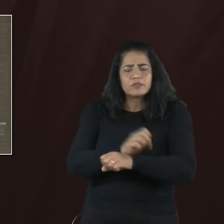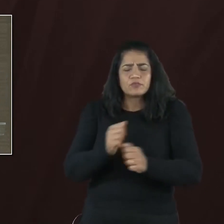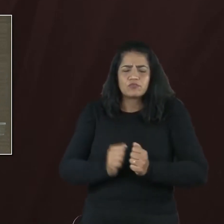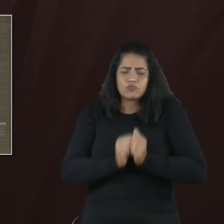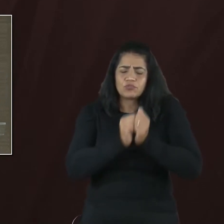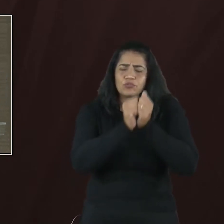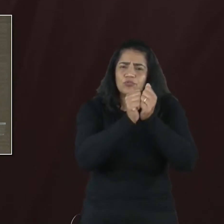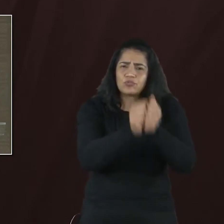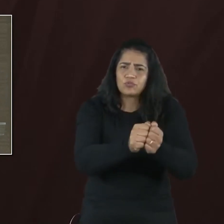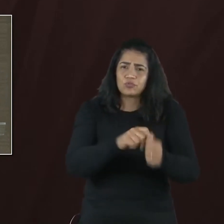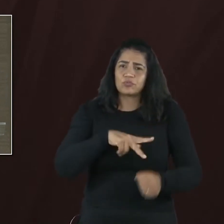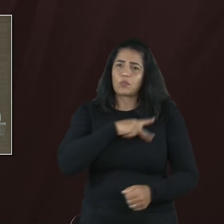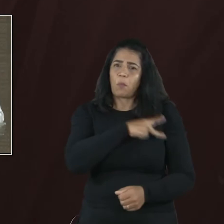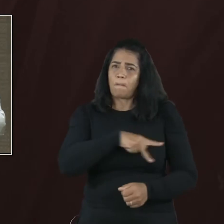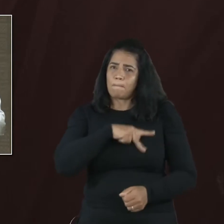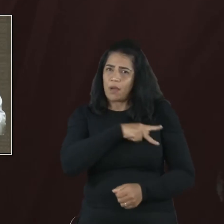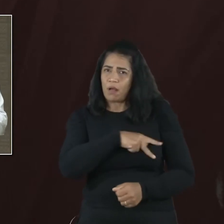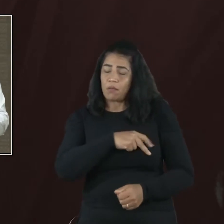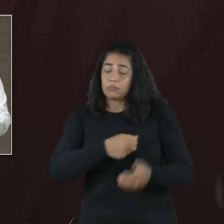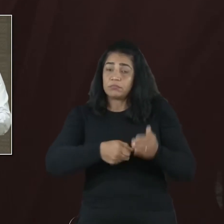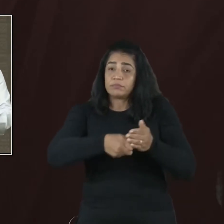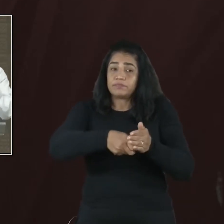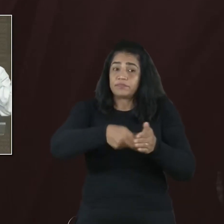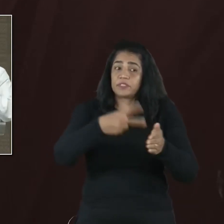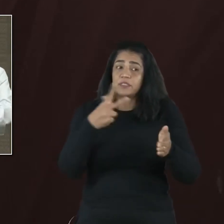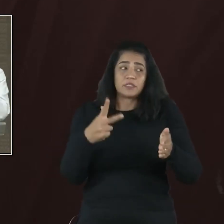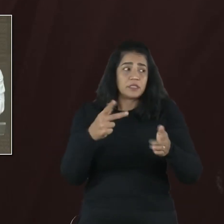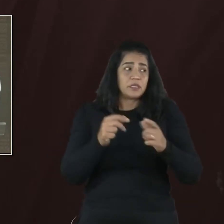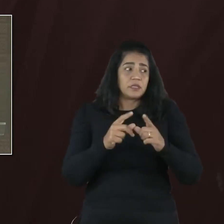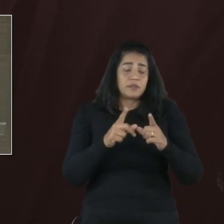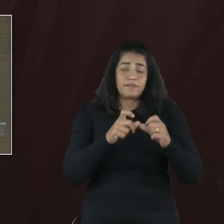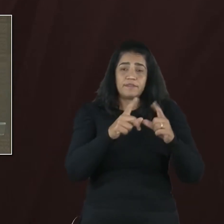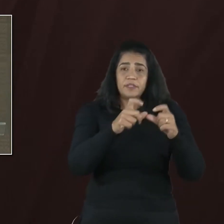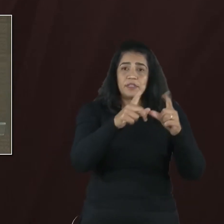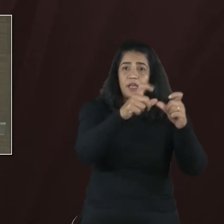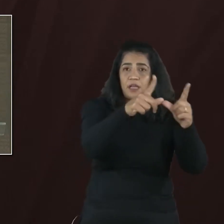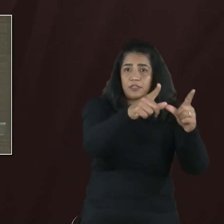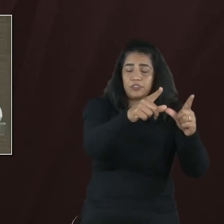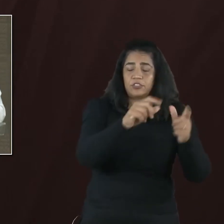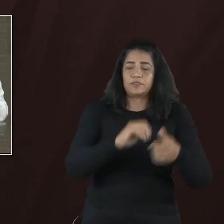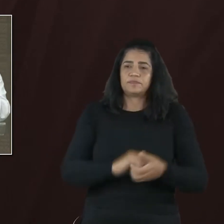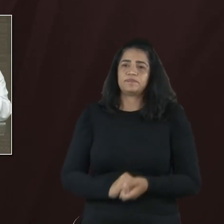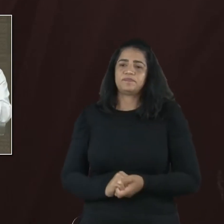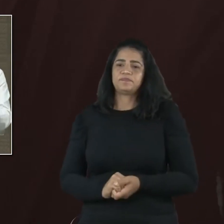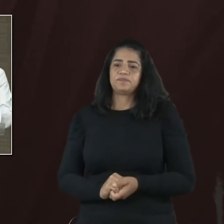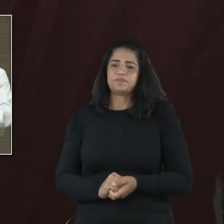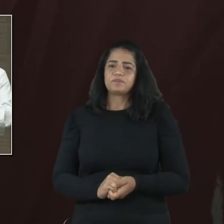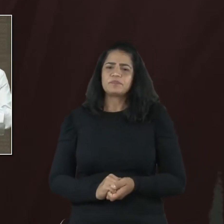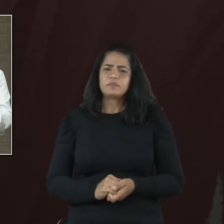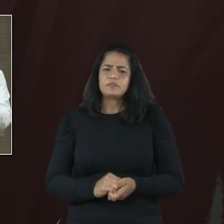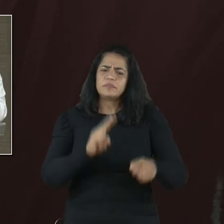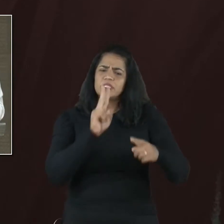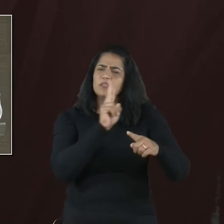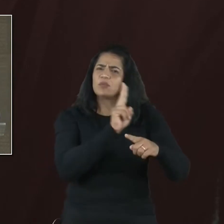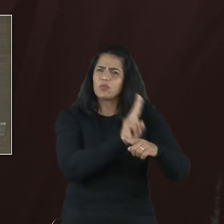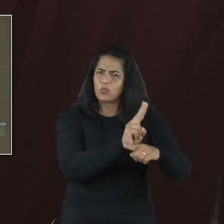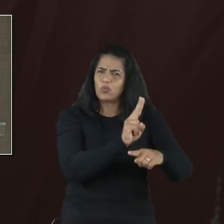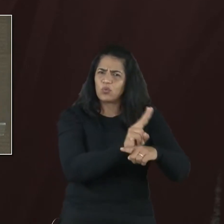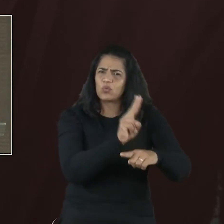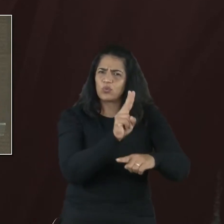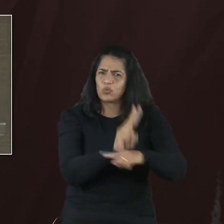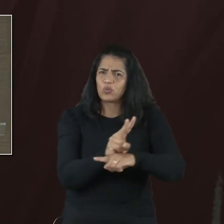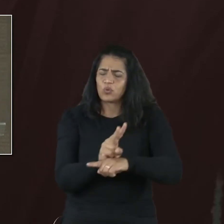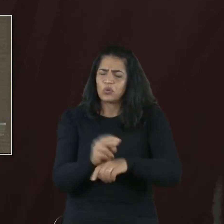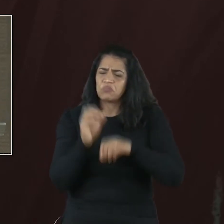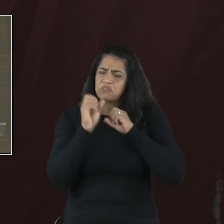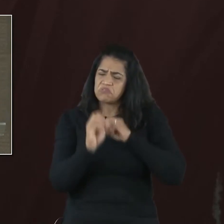Paulo ir para lá, entre a segunda e terceira viagem. Esse casal foi para Éfeso e já cuidou de